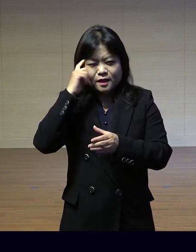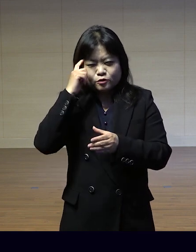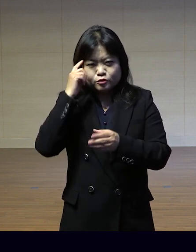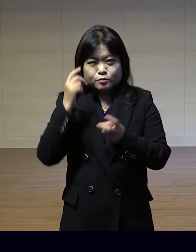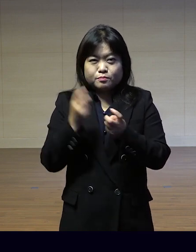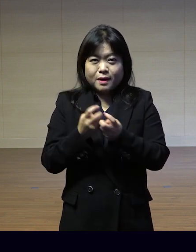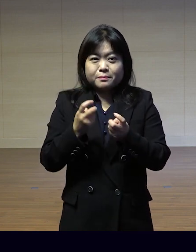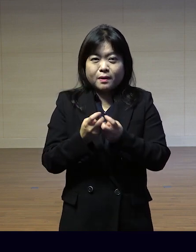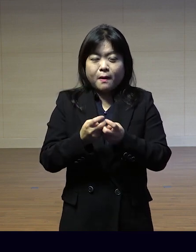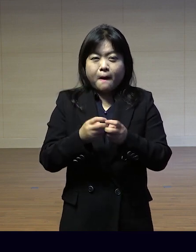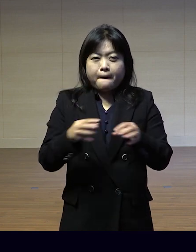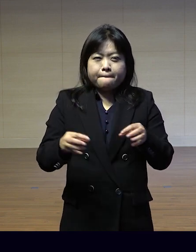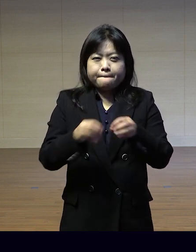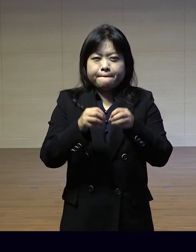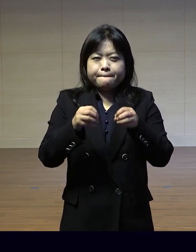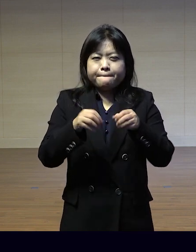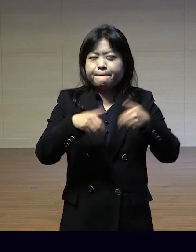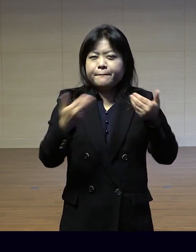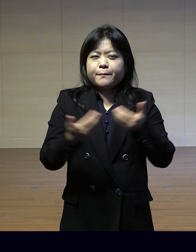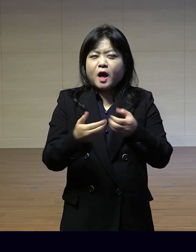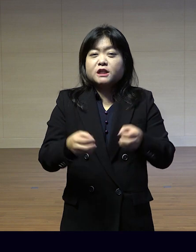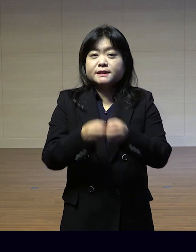방식입니다. 변정적 사유 방식. 우리가